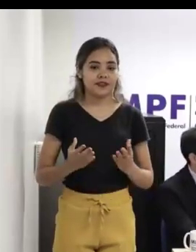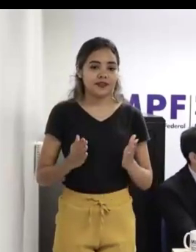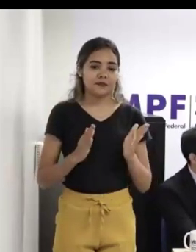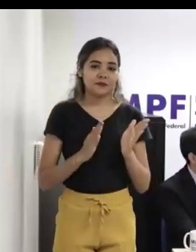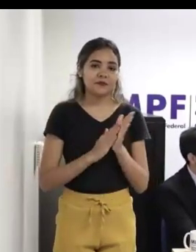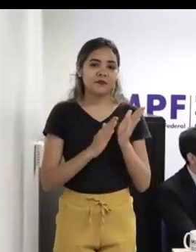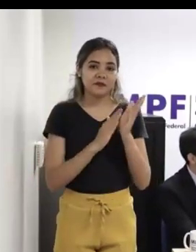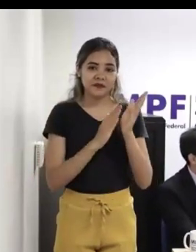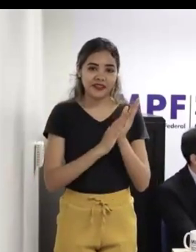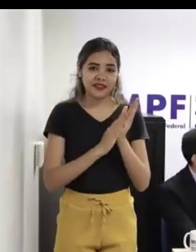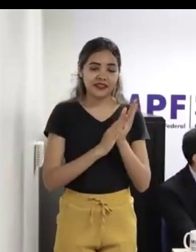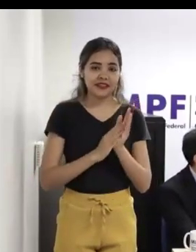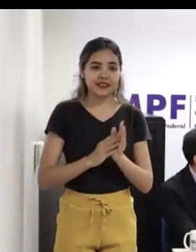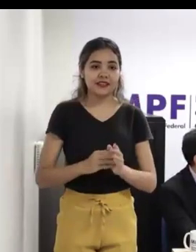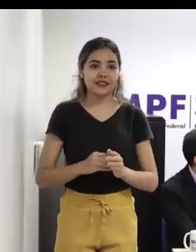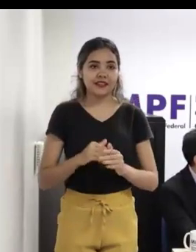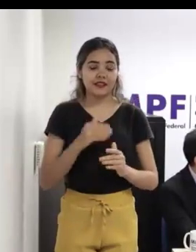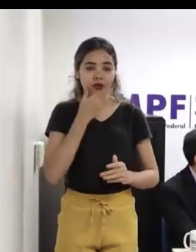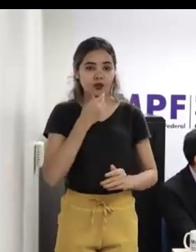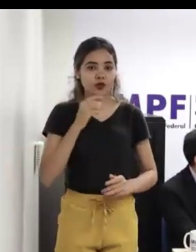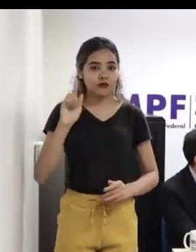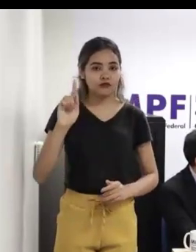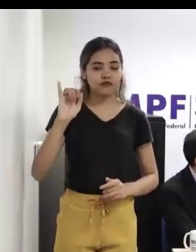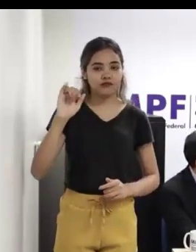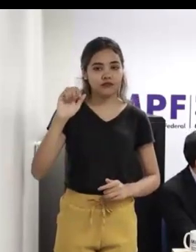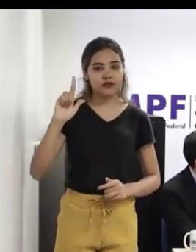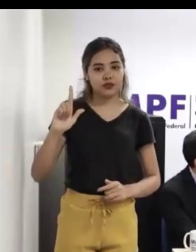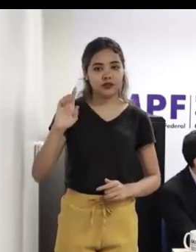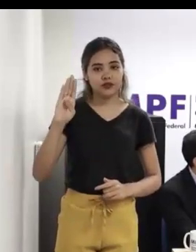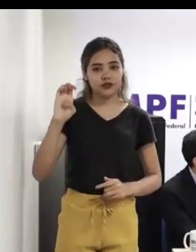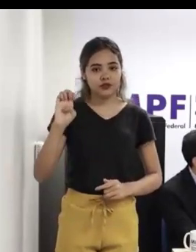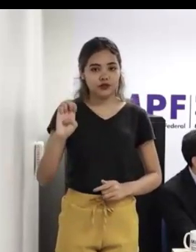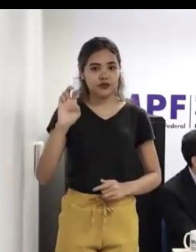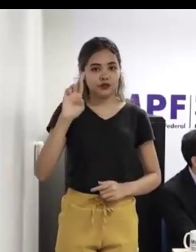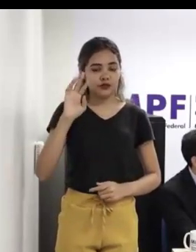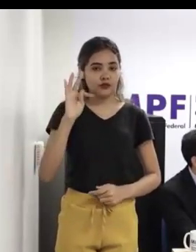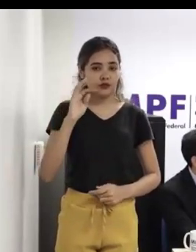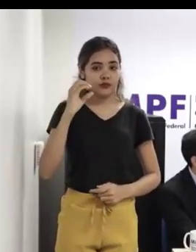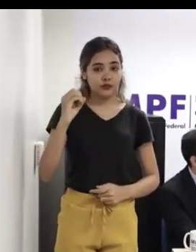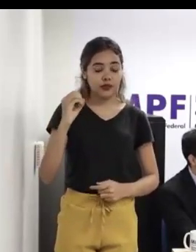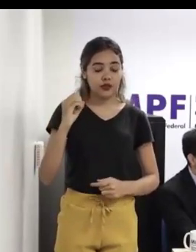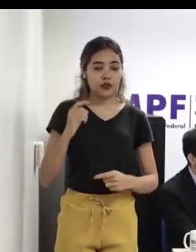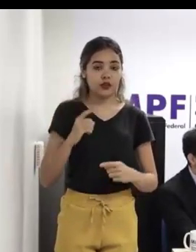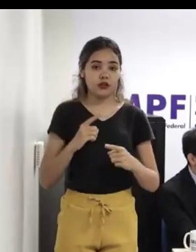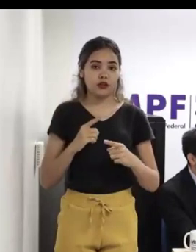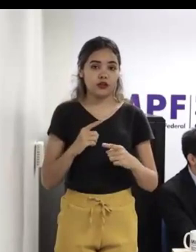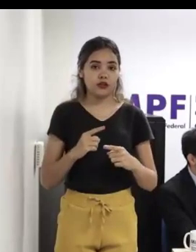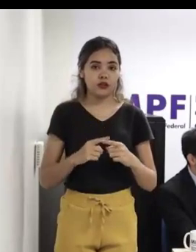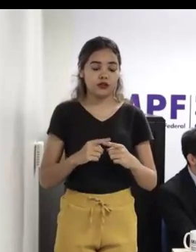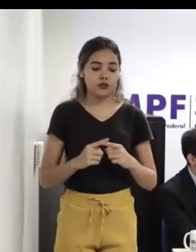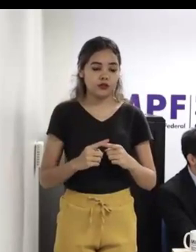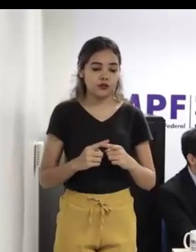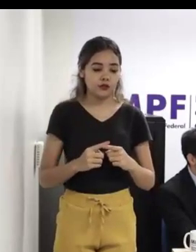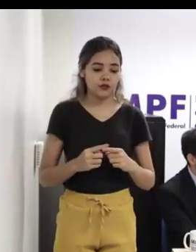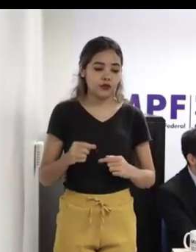colega pela iniciativa pela organização do evento gostar de dar as boas-vindas aos